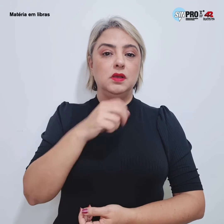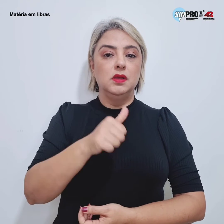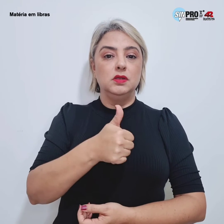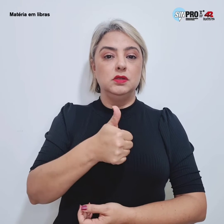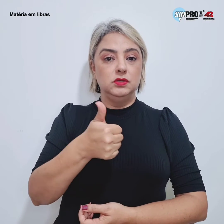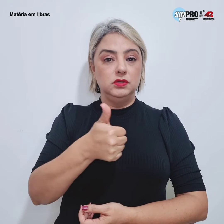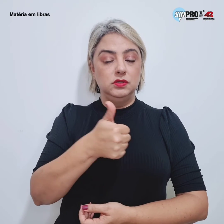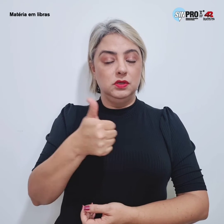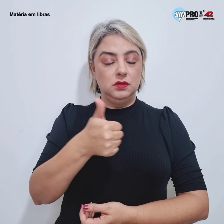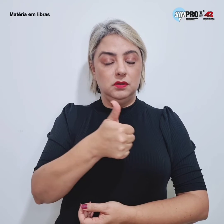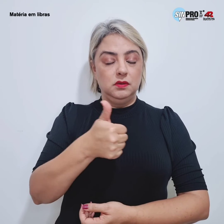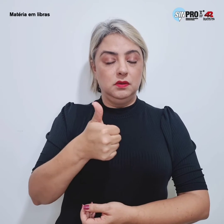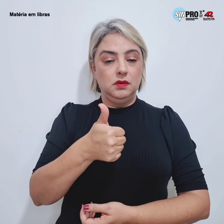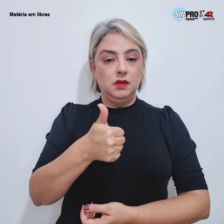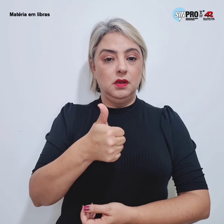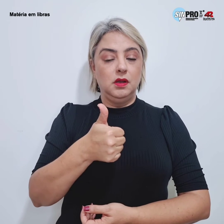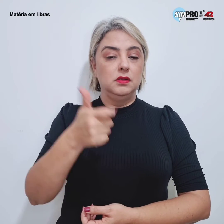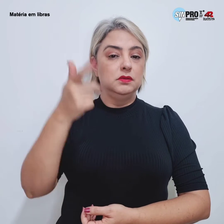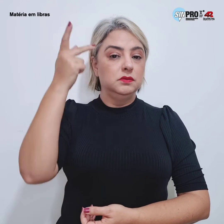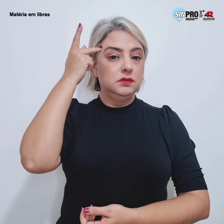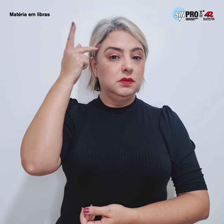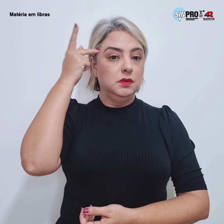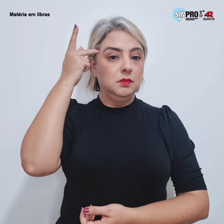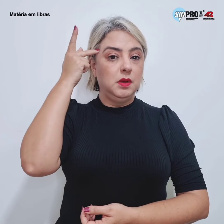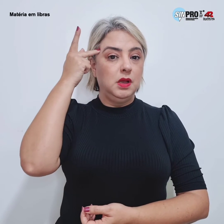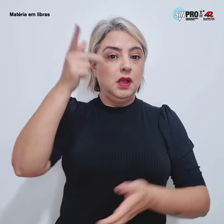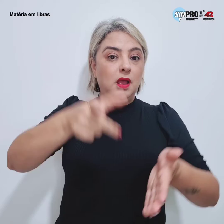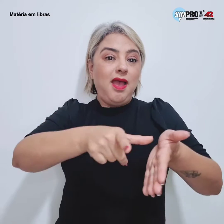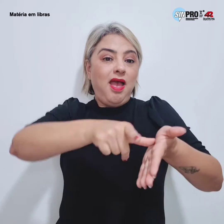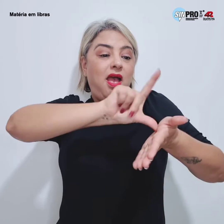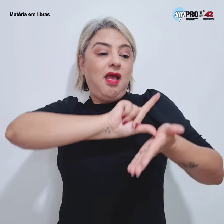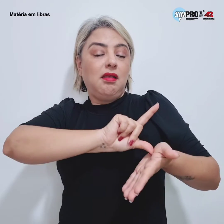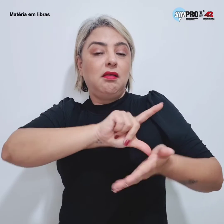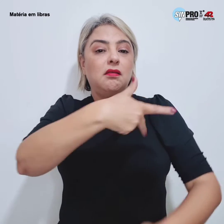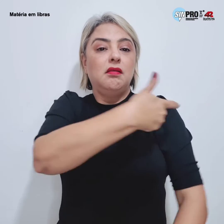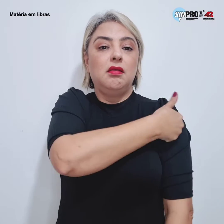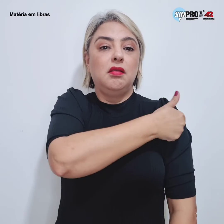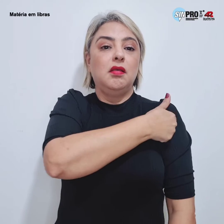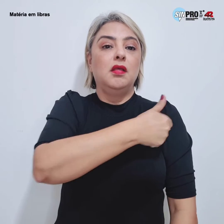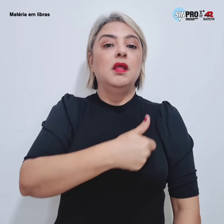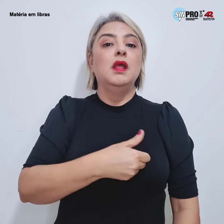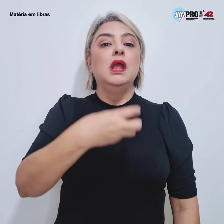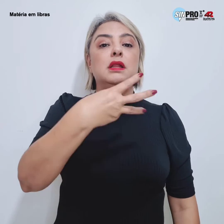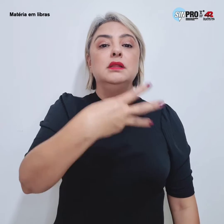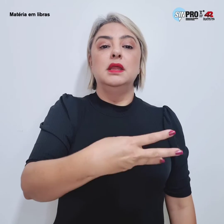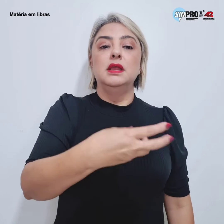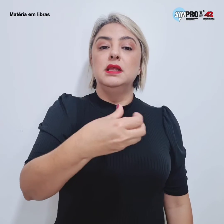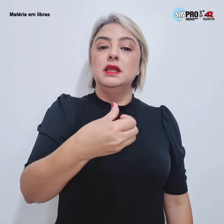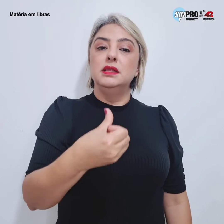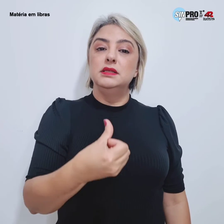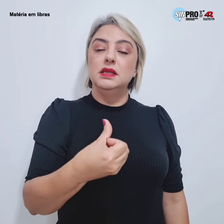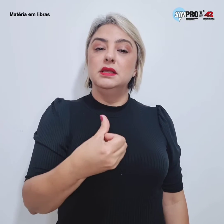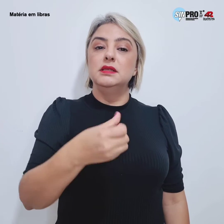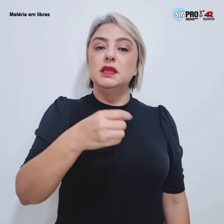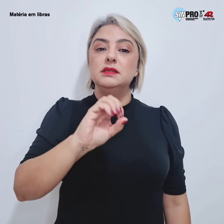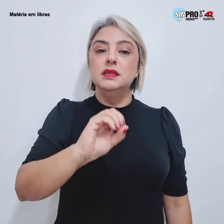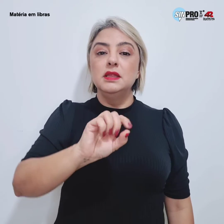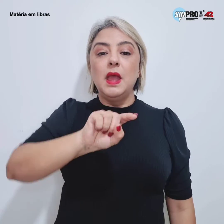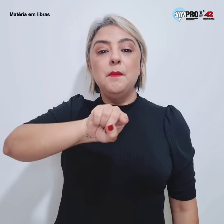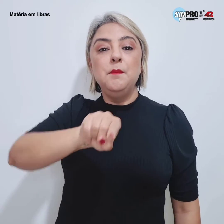Nesta sexta-feira, dia 11, o estado de São Paulo antecipa a vacinação de 363